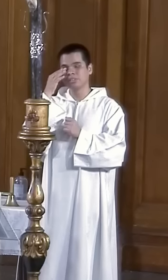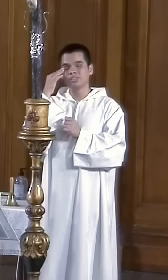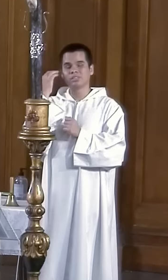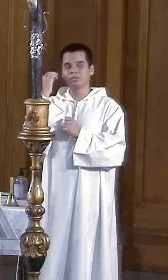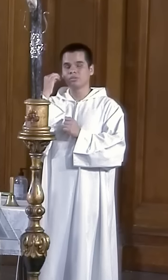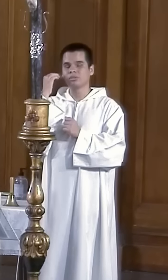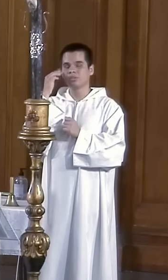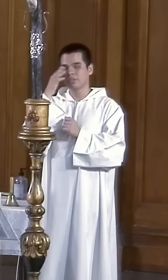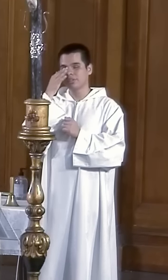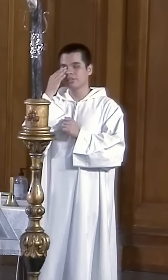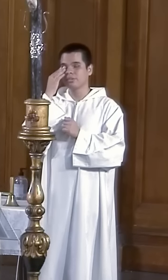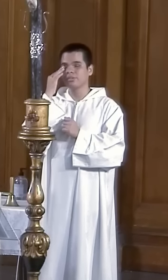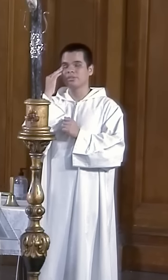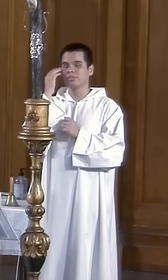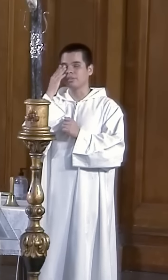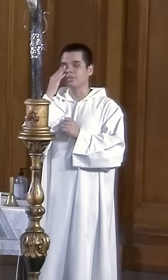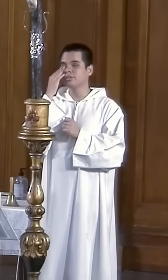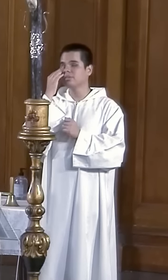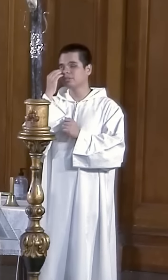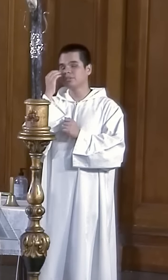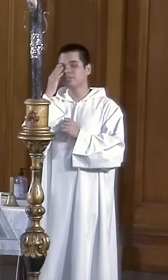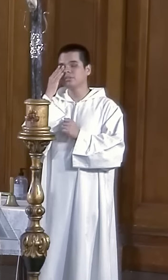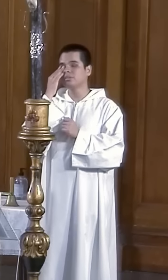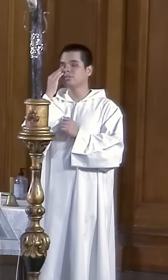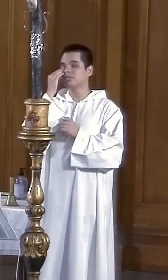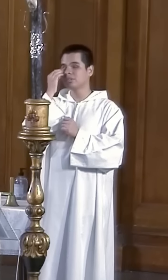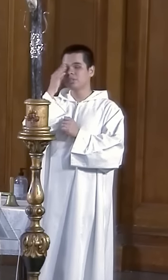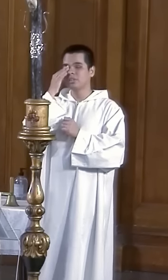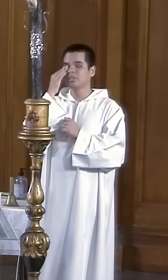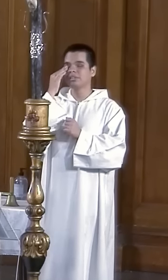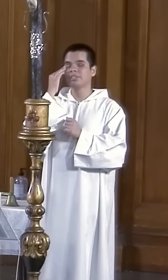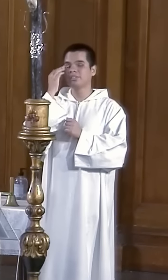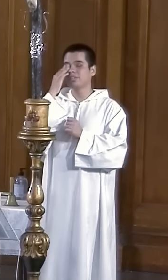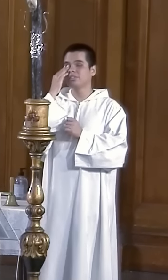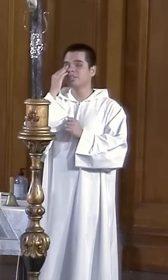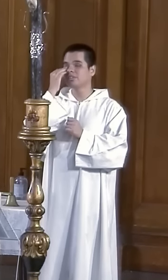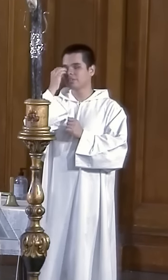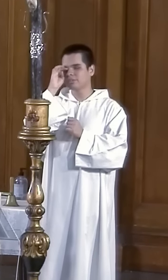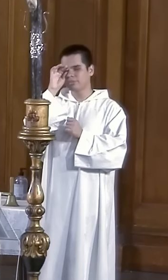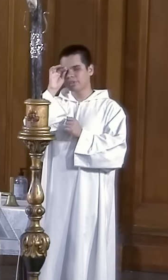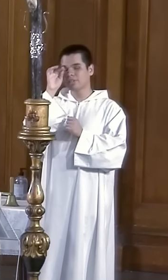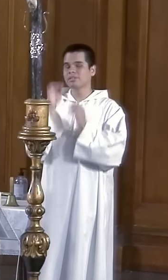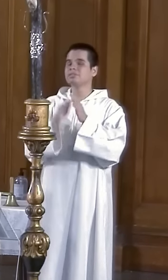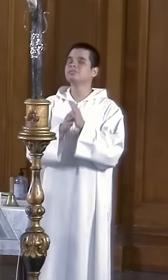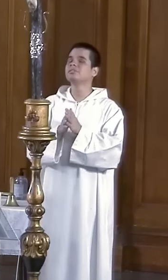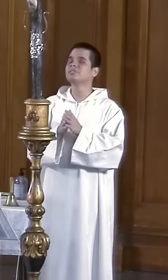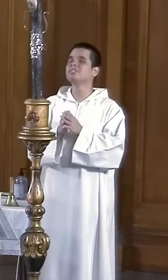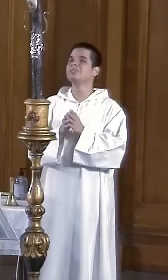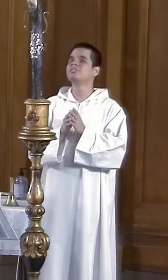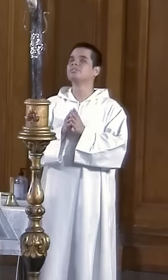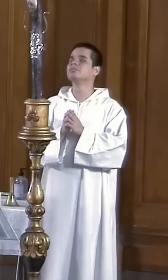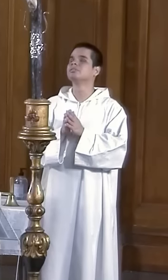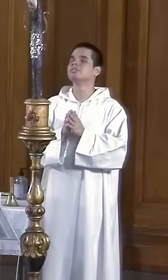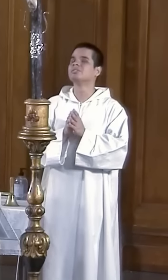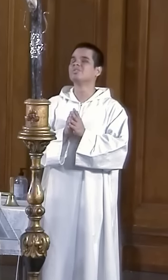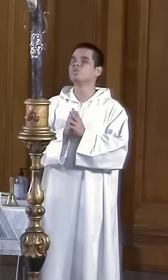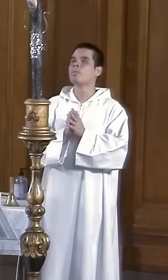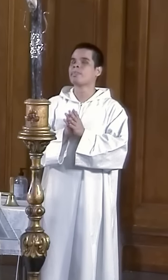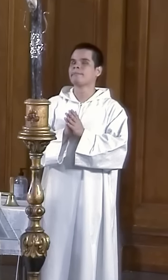nosotros. Cordero de Dios, que quitas el pecado del